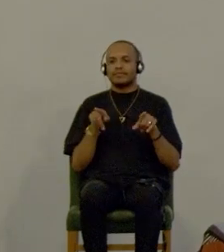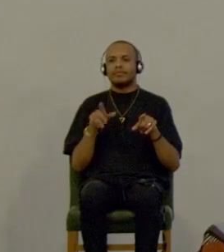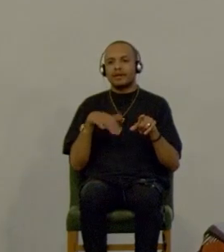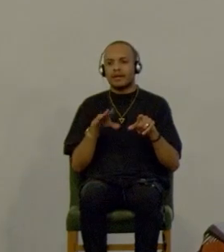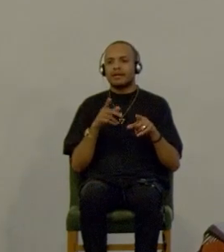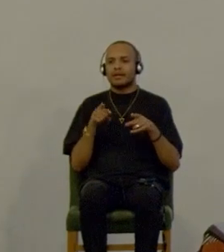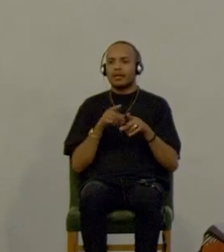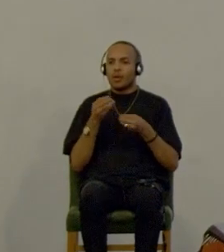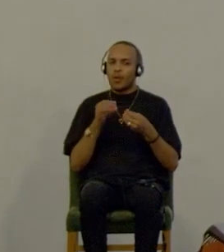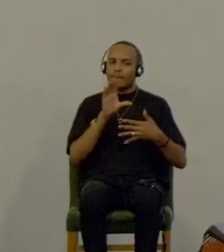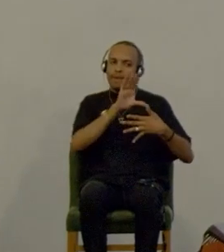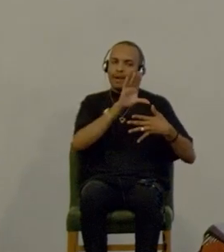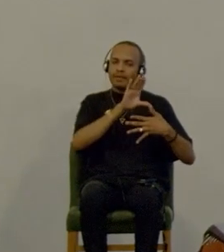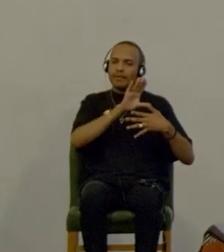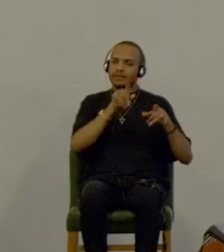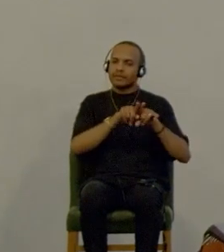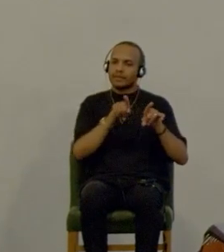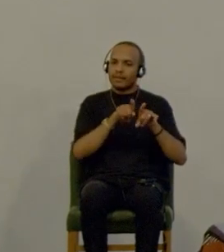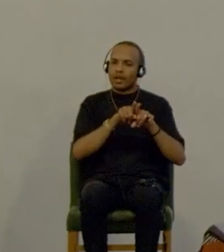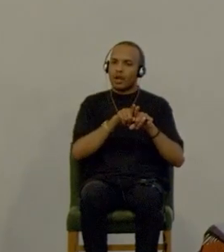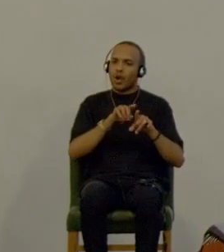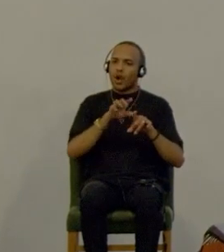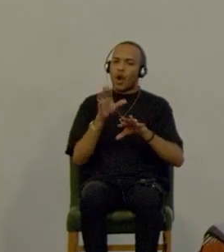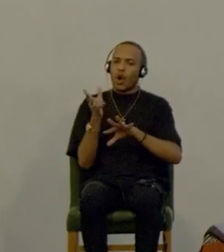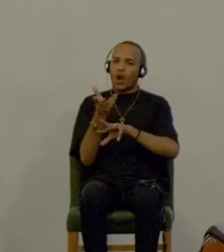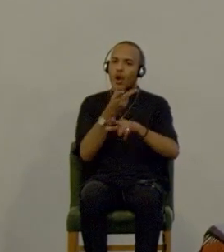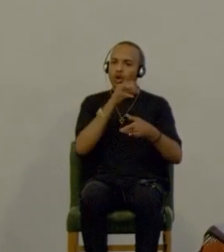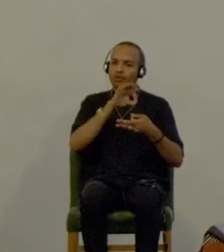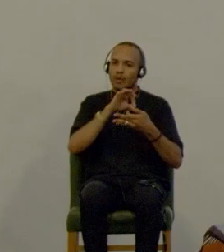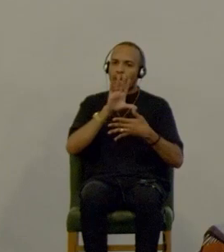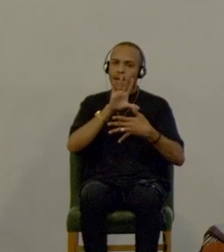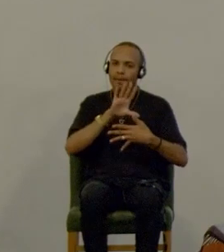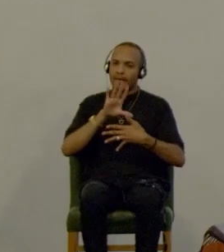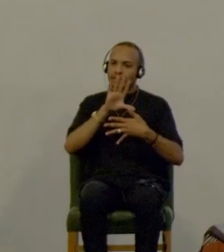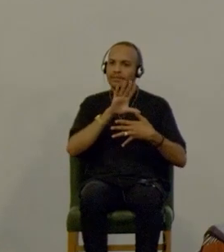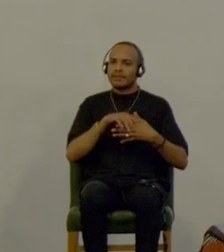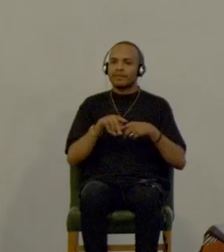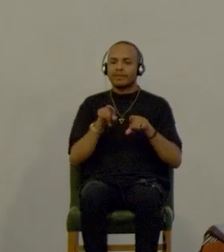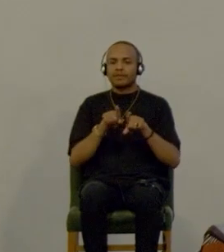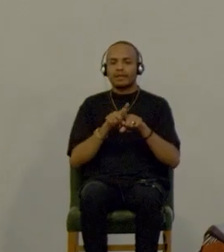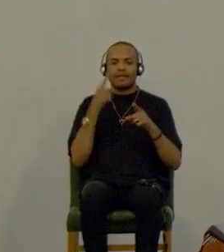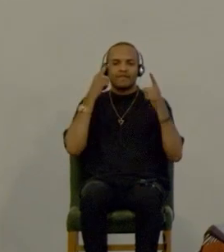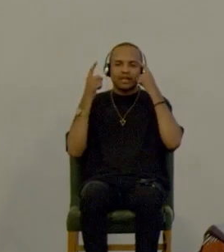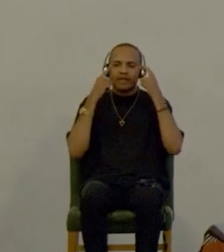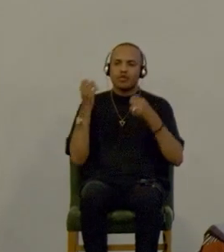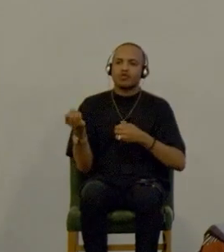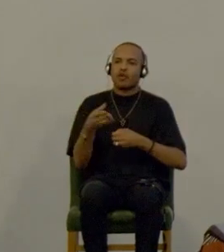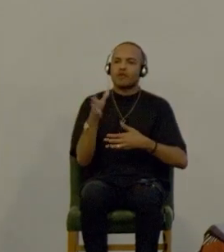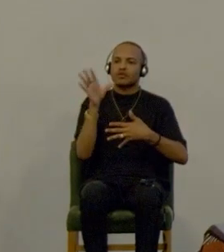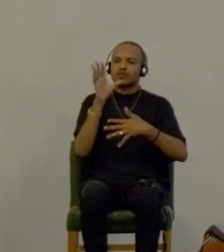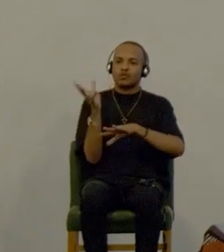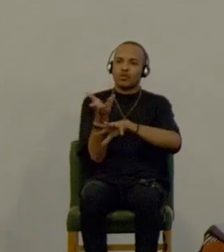comme Lija et moi on aime le dire, c'est-à-dire on est obligé d'inventer les nouveaux cosmogrammes pour le futur,